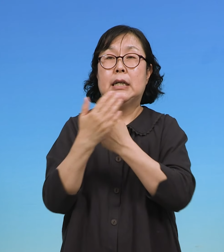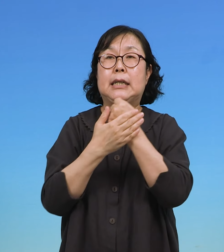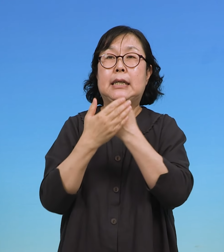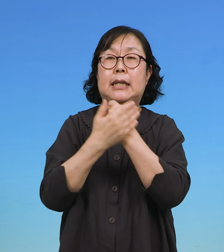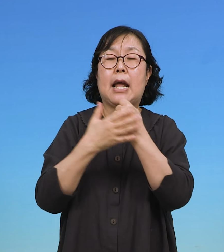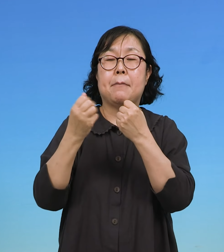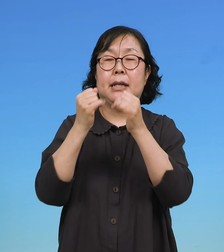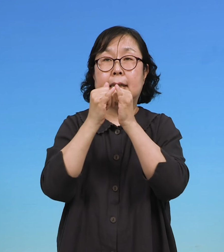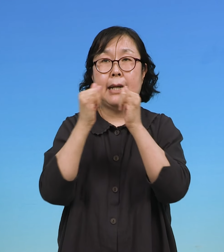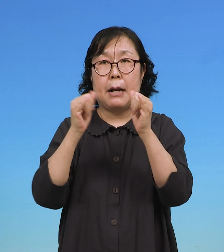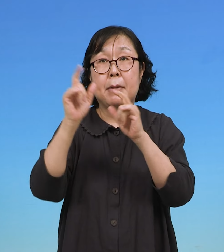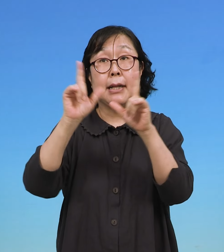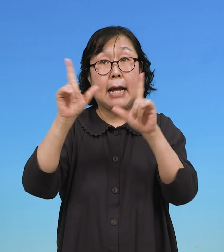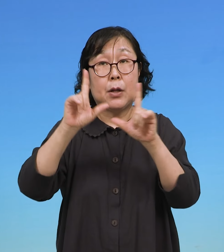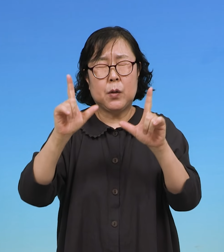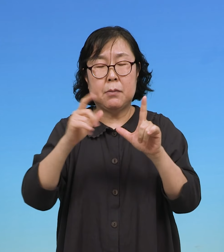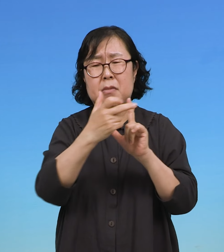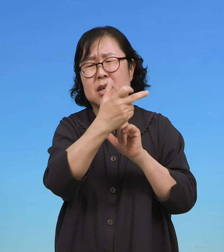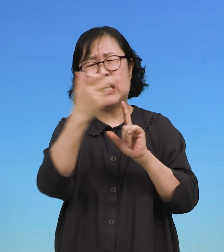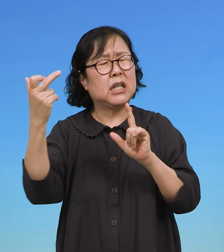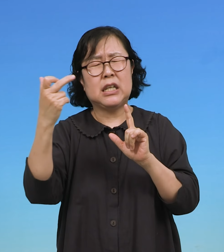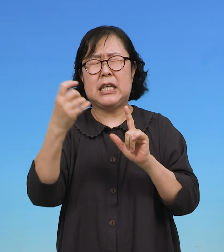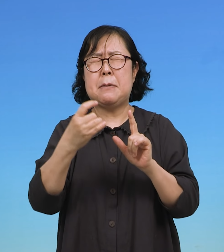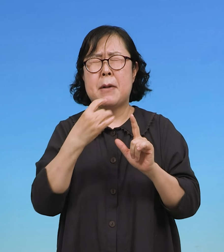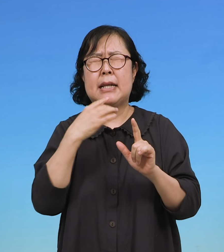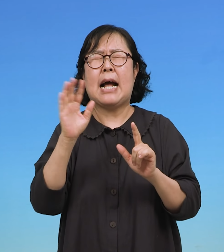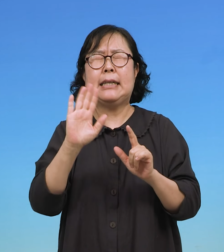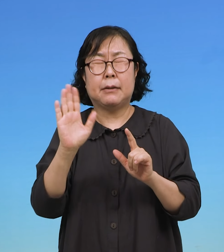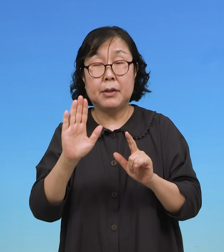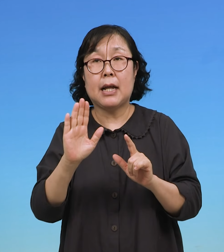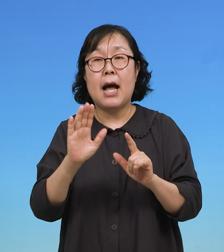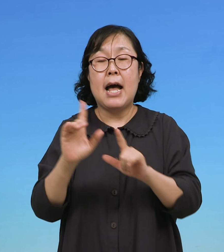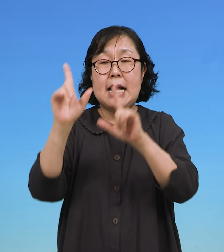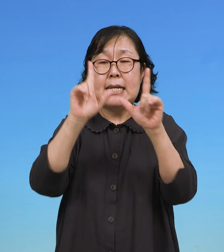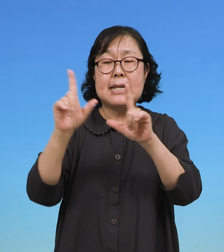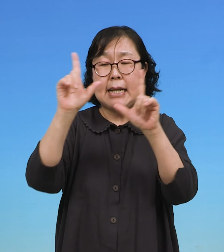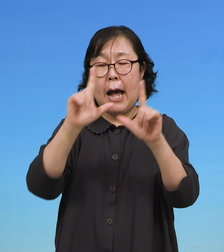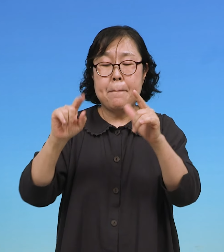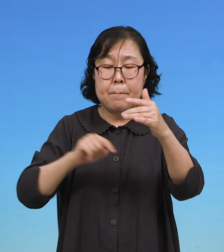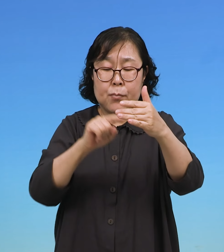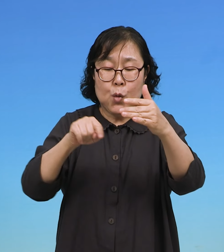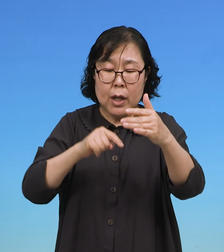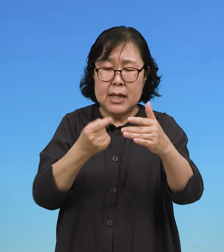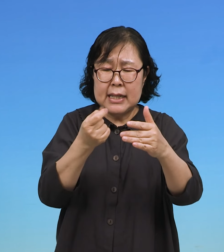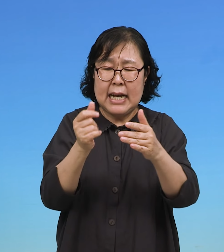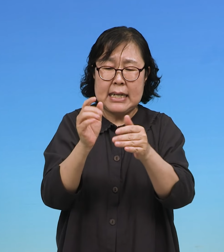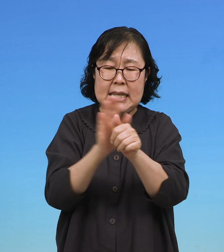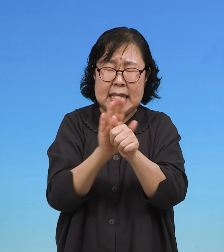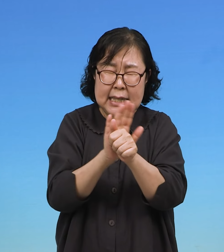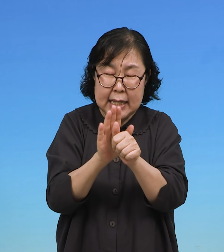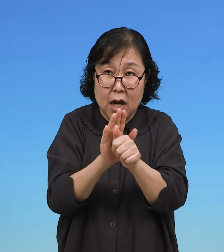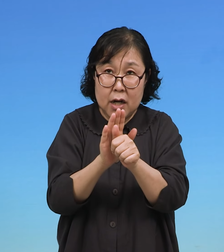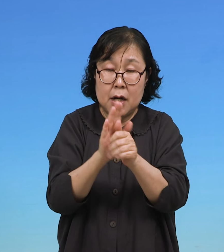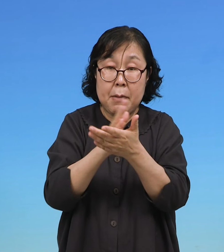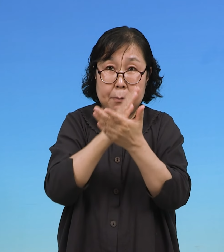사람의 태도는 그런 어마어마한 막 그런 거 아닙니다. 삶 속에서 작은 친절을 베풀고, 그래서